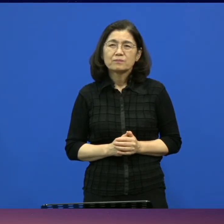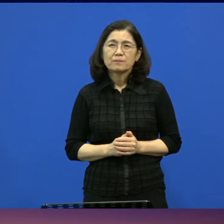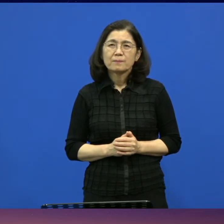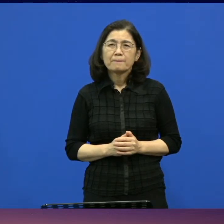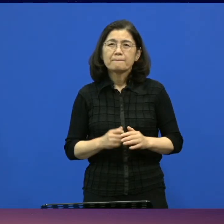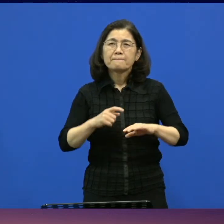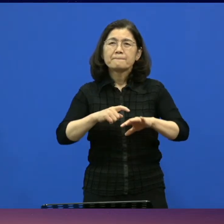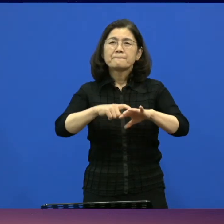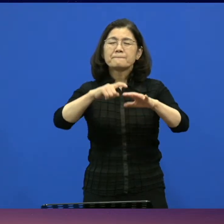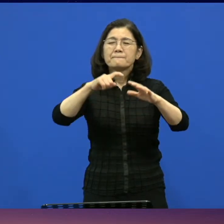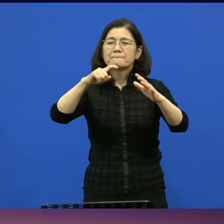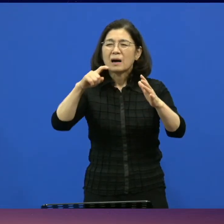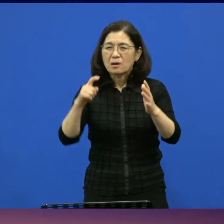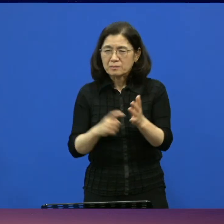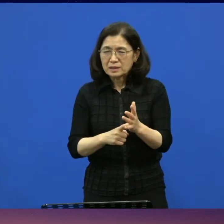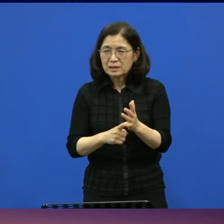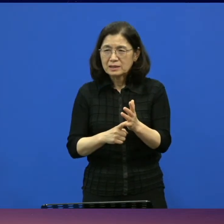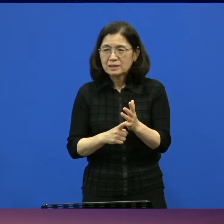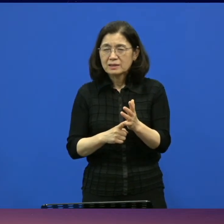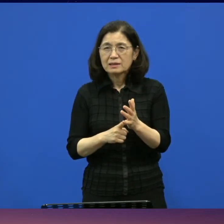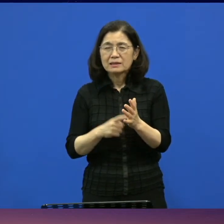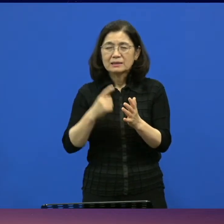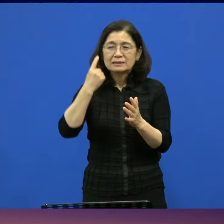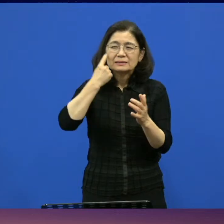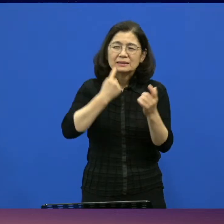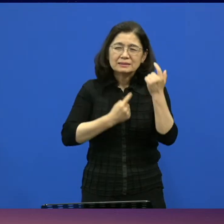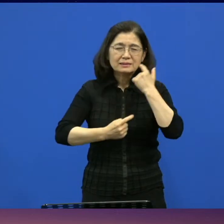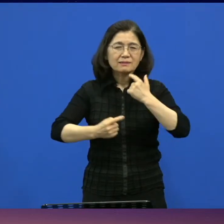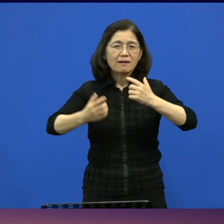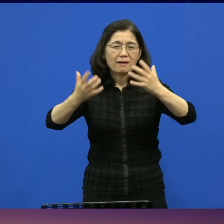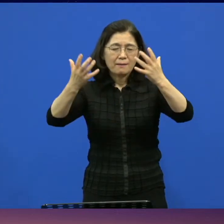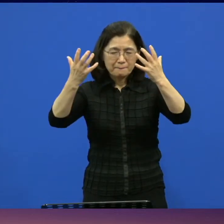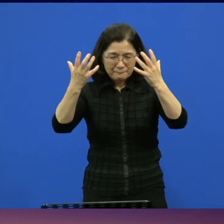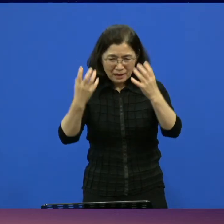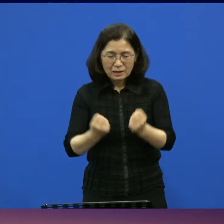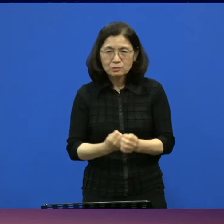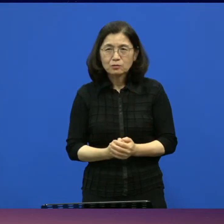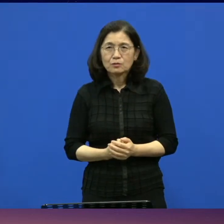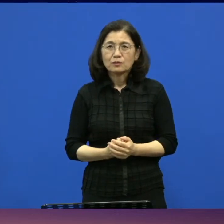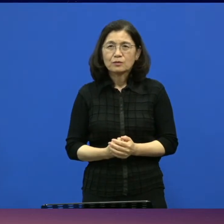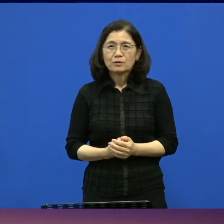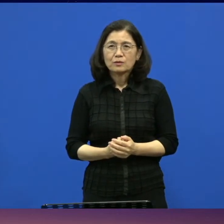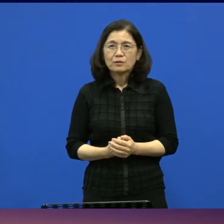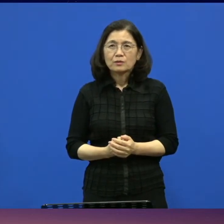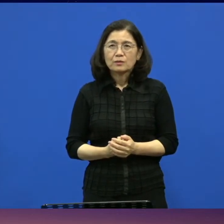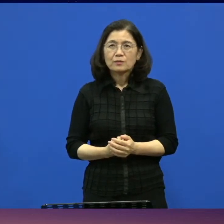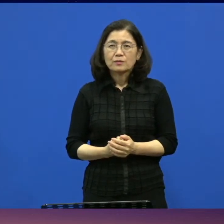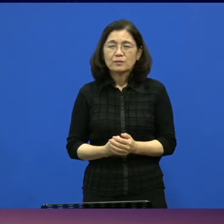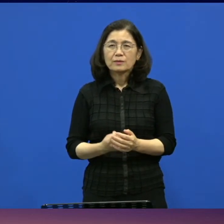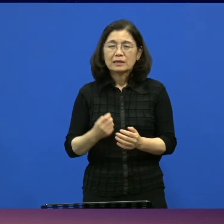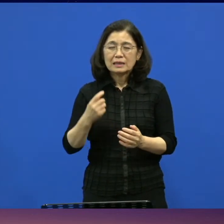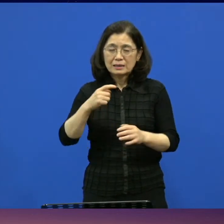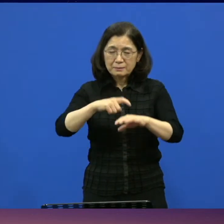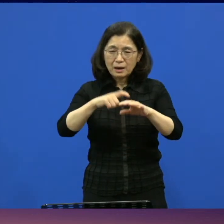너무 거친 거죠. 평탄하게 만들고 주의 길을 예비하게 되는.